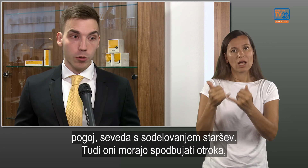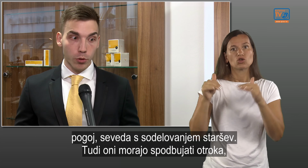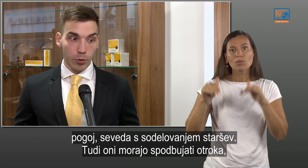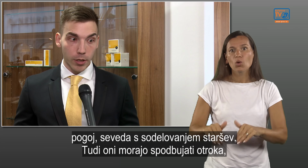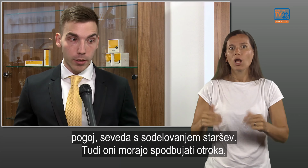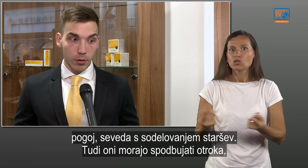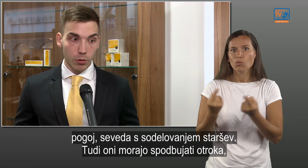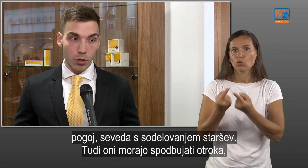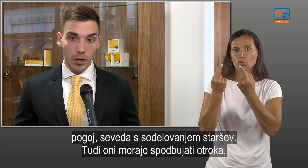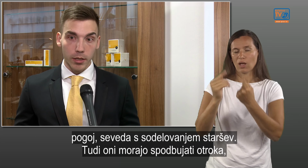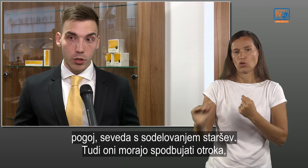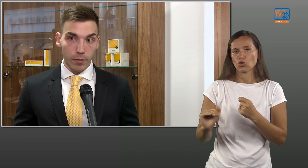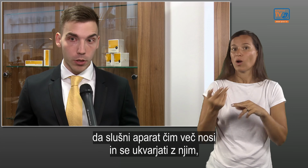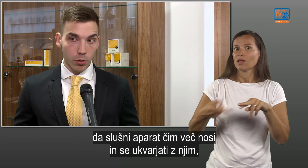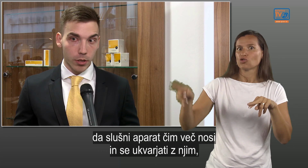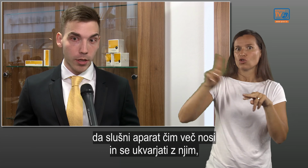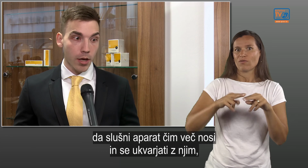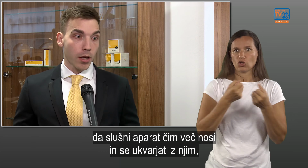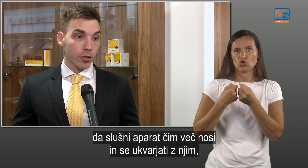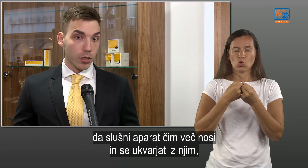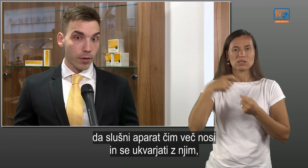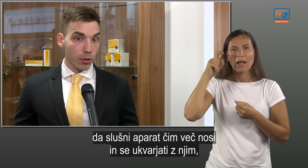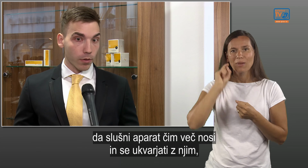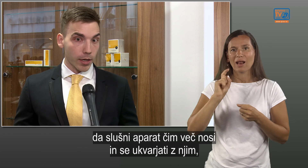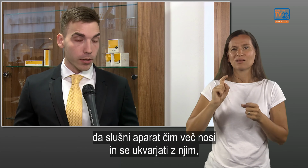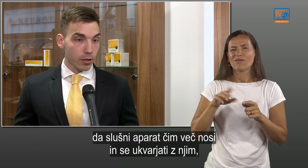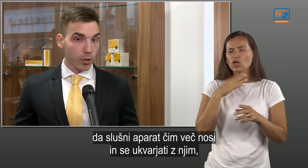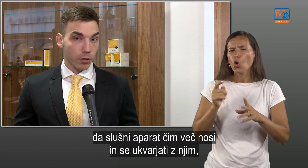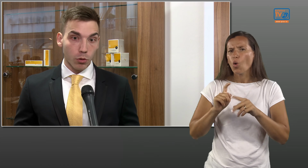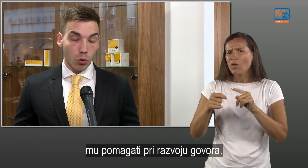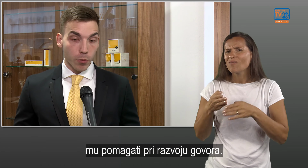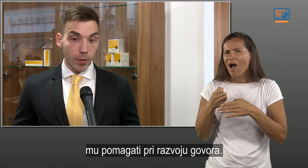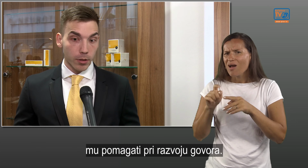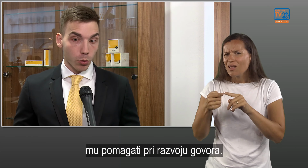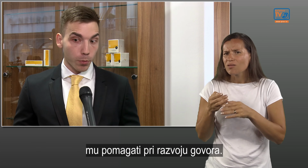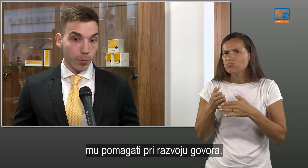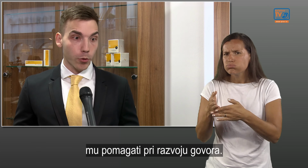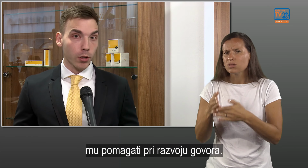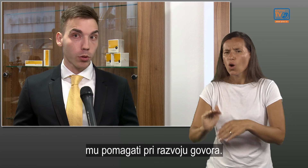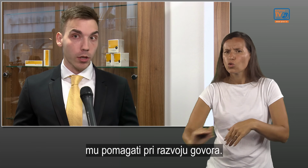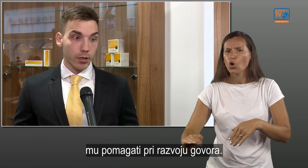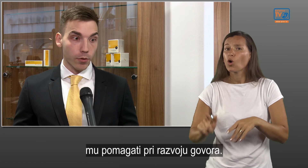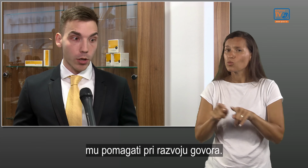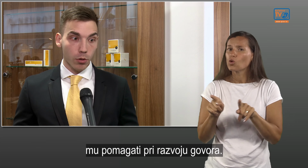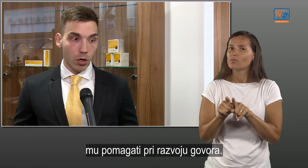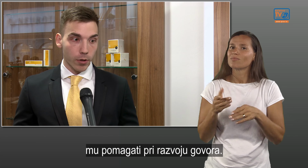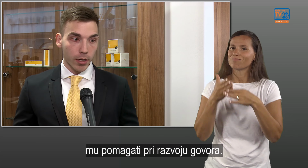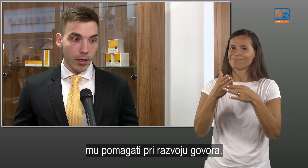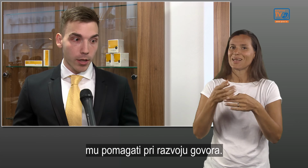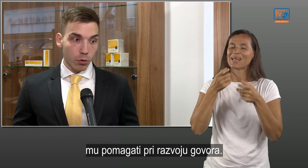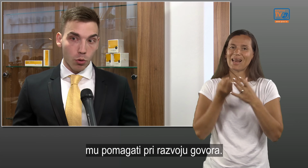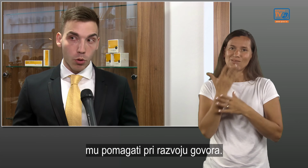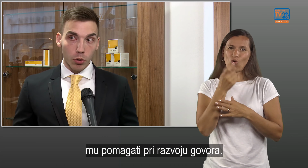morajo spodbujati otroka, da čim več nosi, se seveda ukvarjati z njim in to pripomore tudi k razvoju